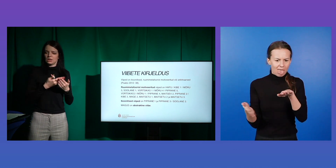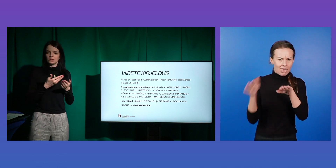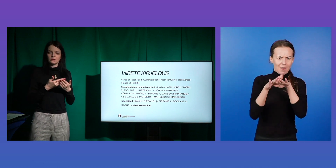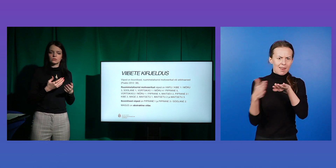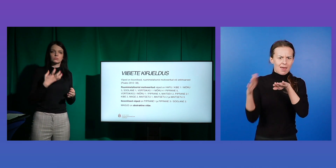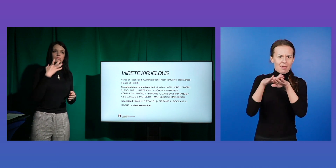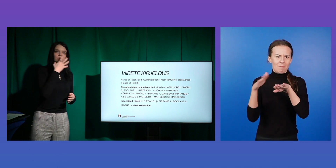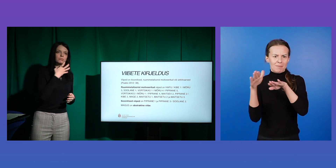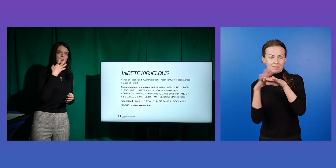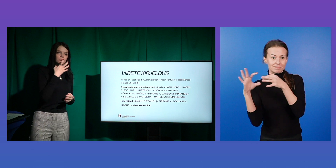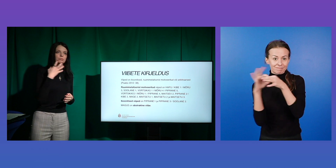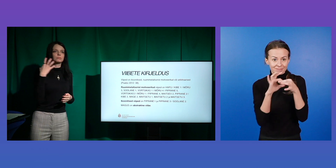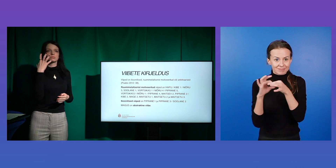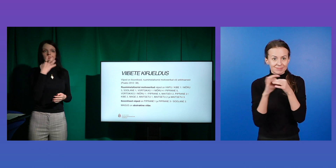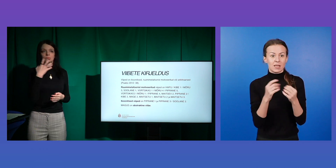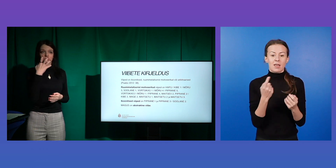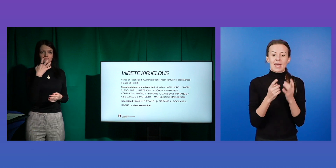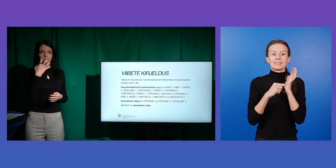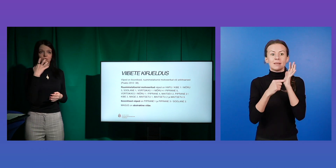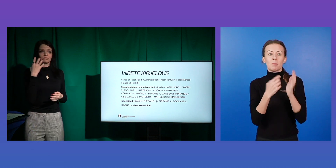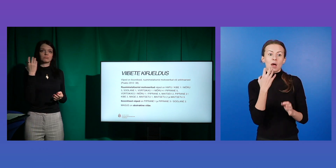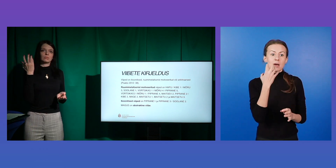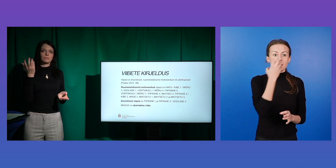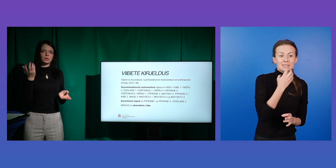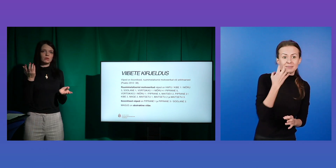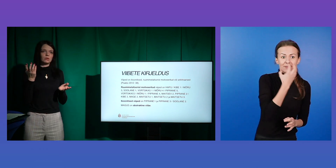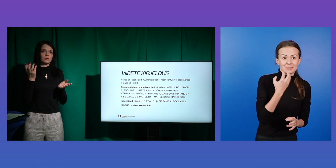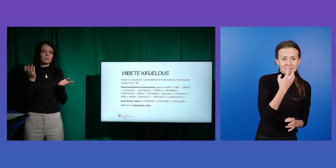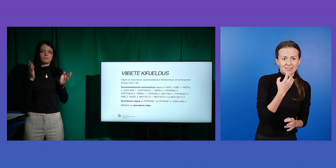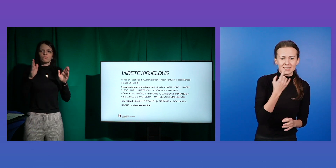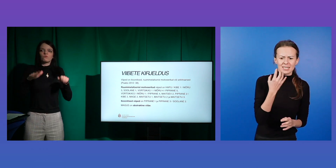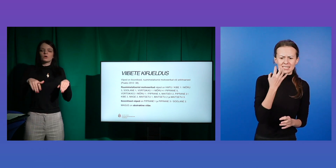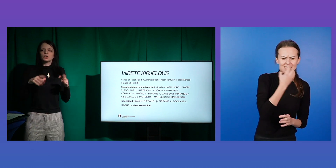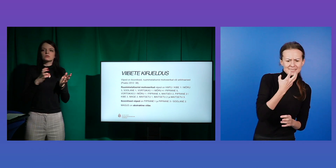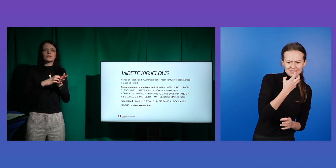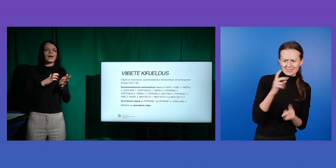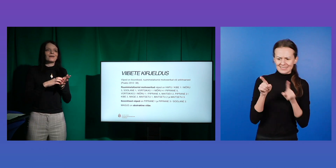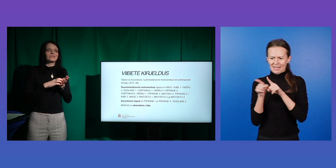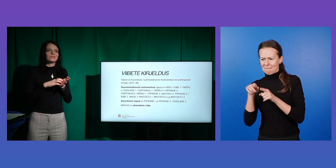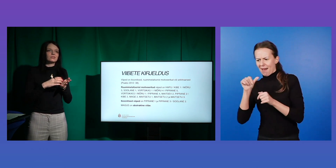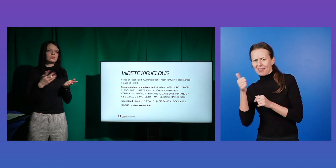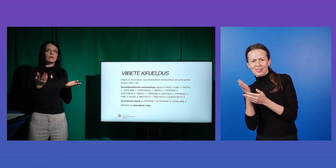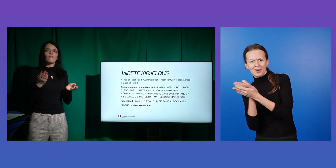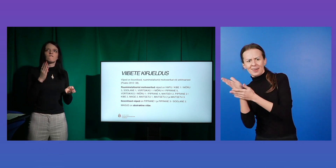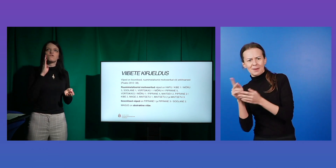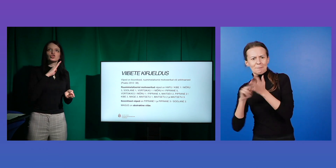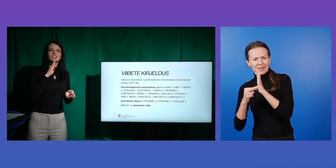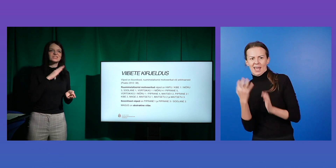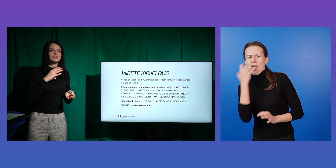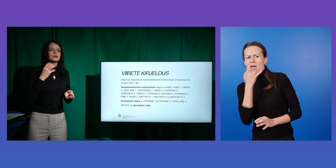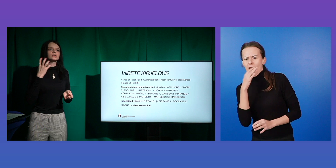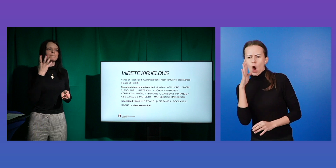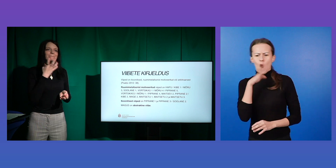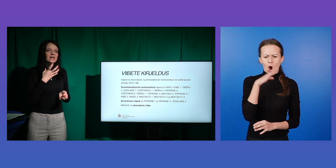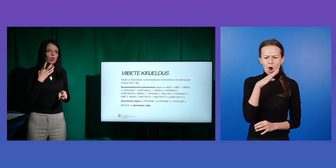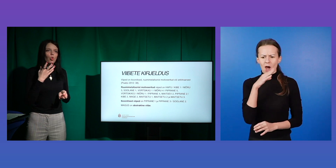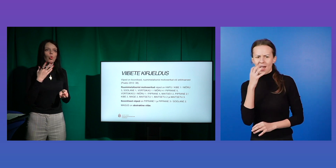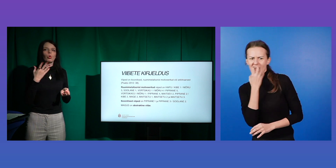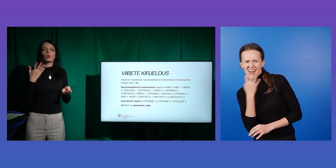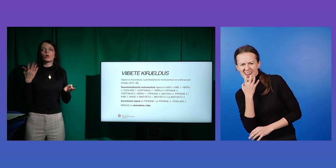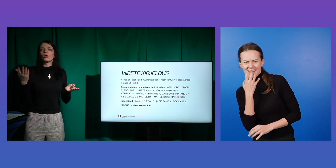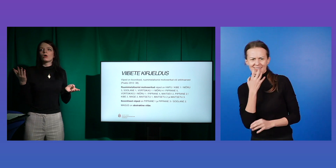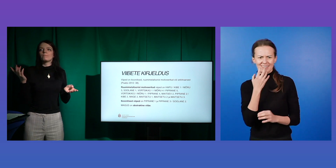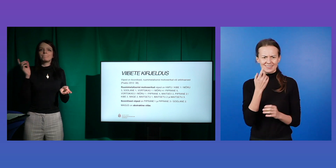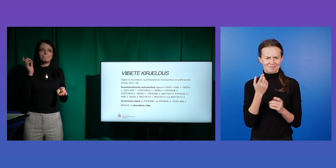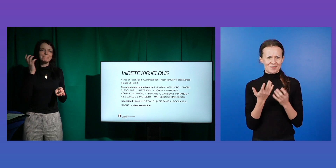vahel. Näiteks selliselt märgid, mis olid mõlemad suu juures, et seda võis tähendada kas vürtsikas